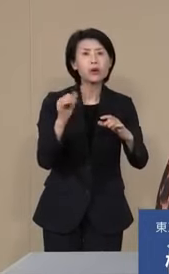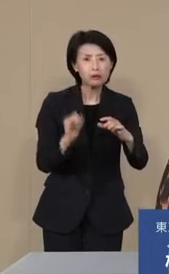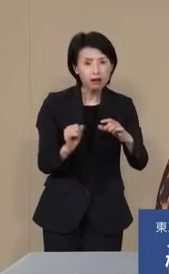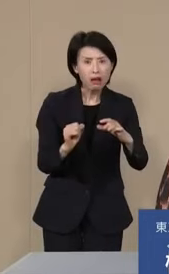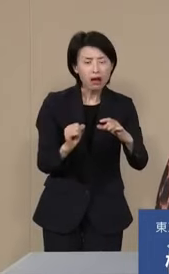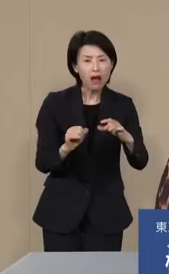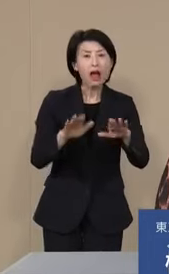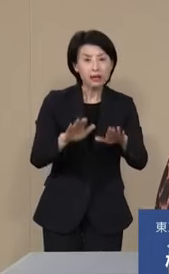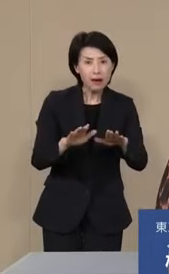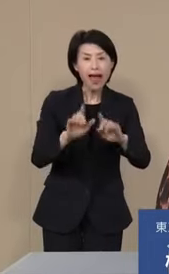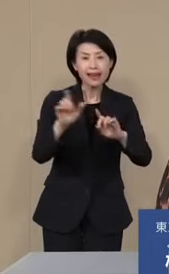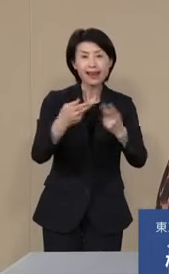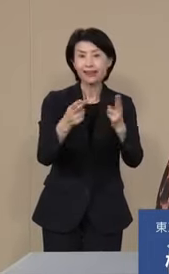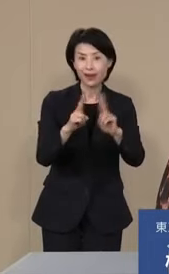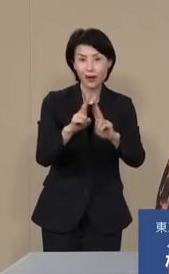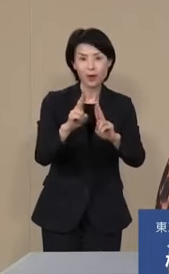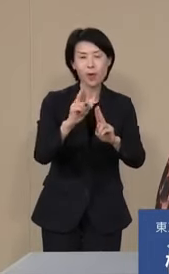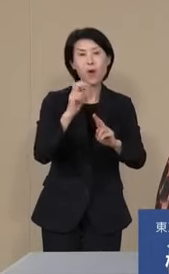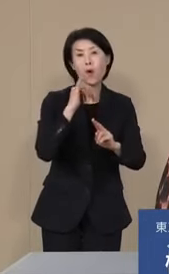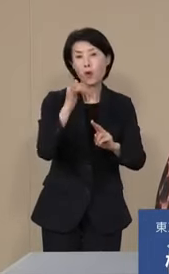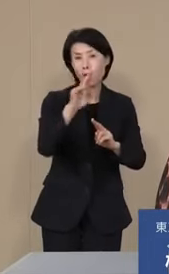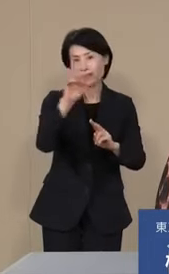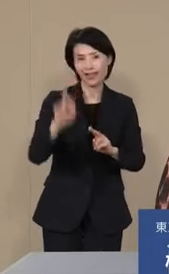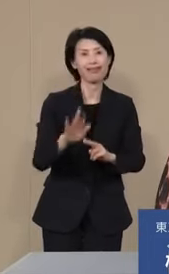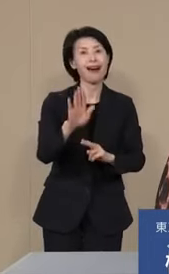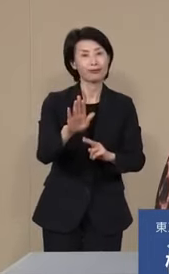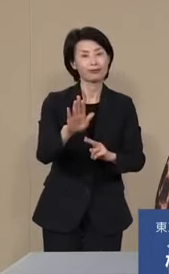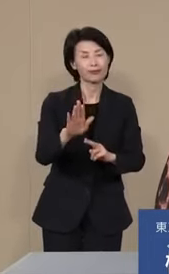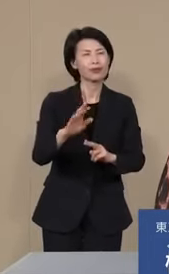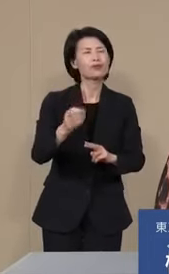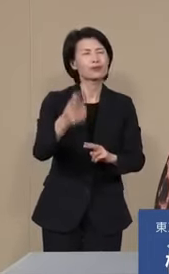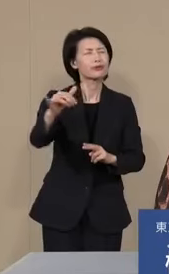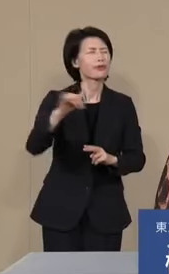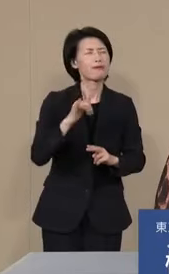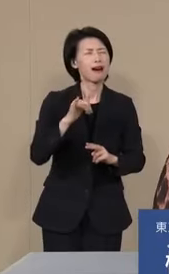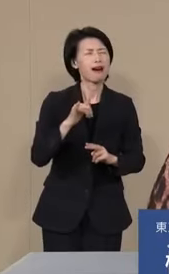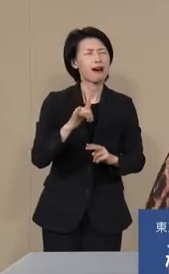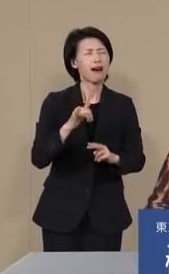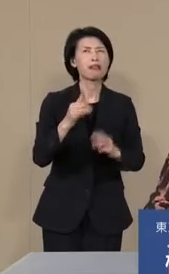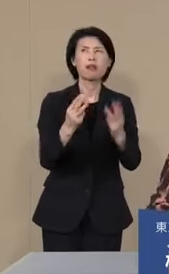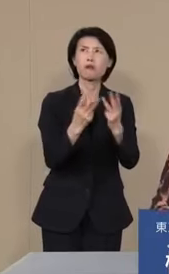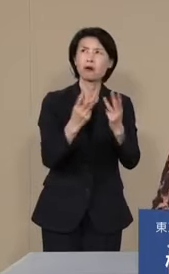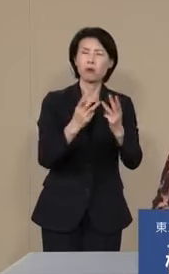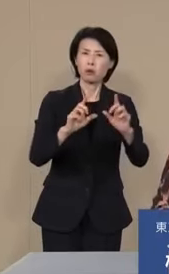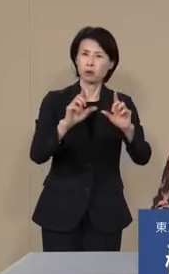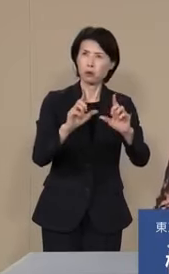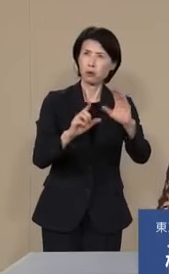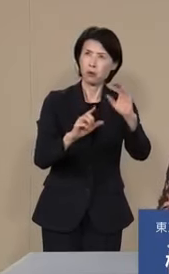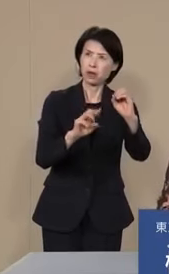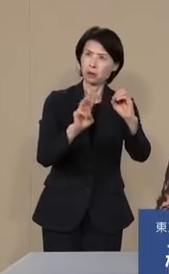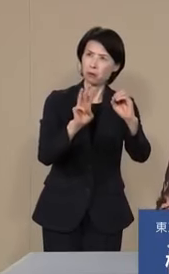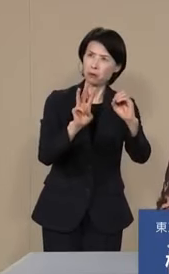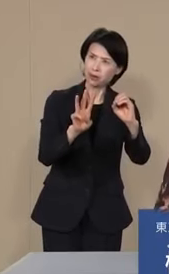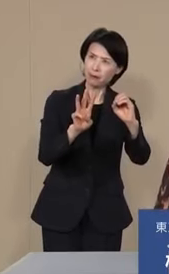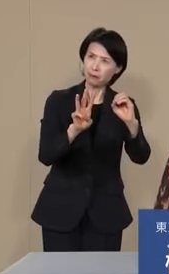コールセンターに今すぐテレフォンしてくれ電話番号はえ東京03